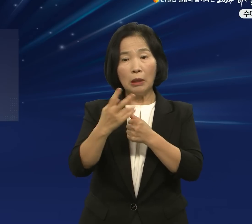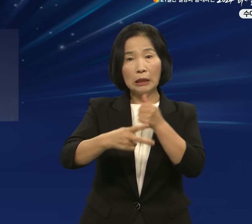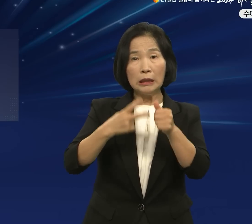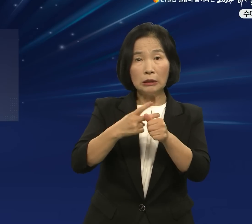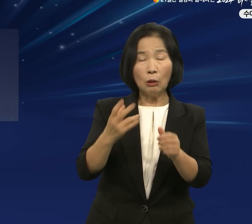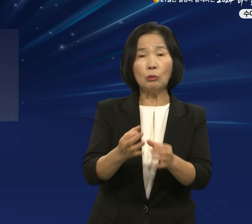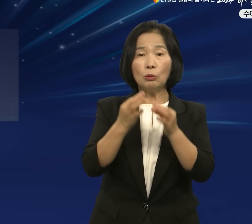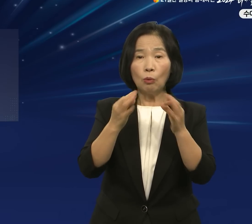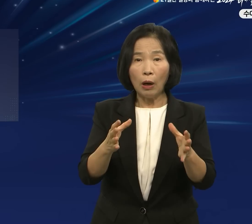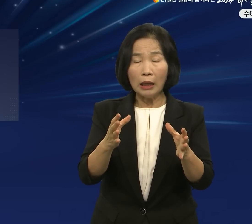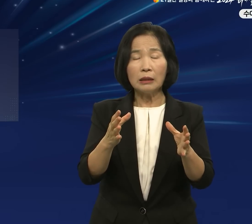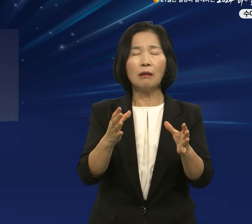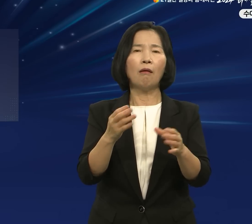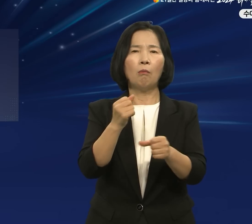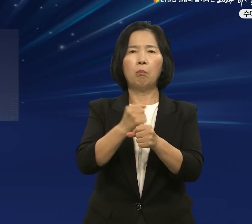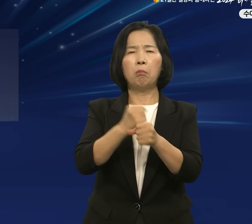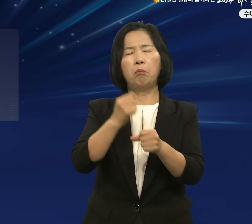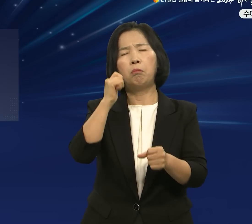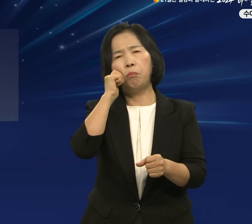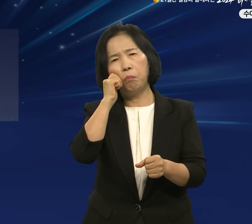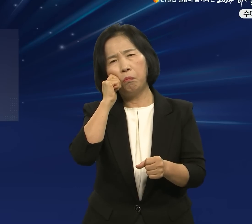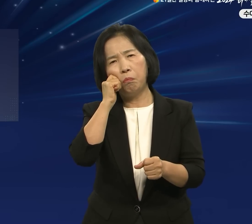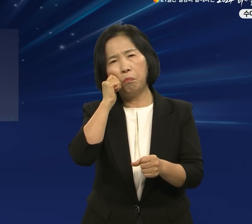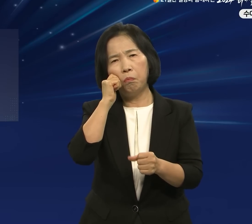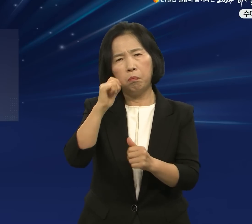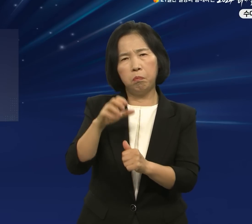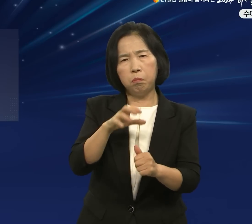만들지 못하던 때도 있었습니다.